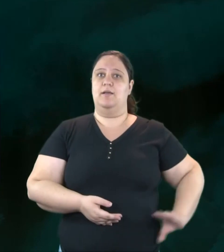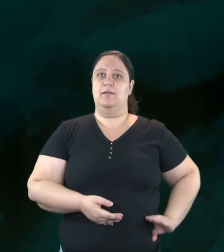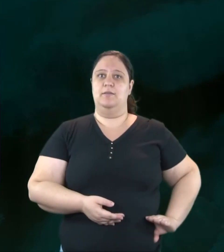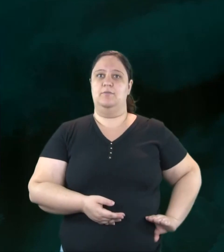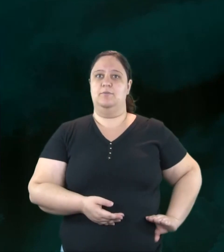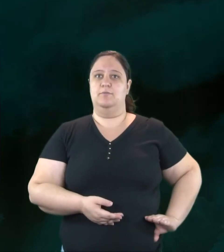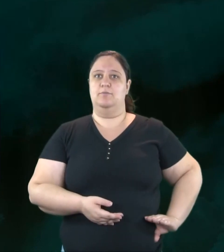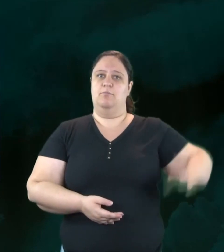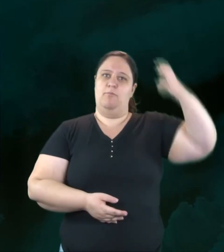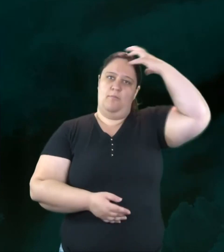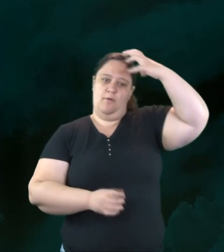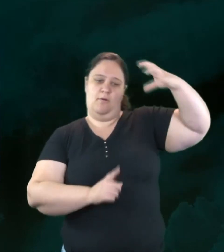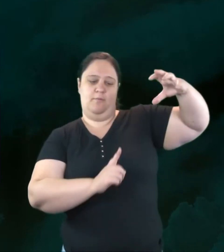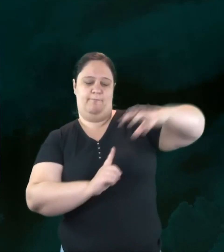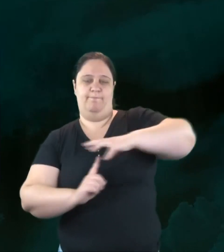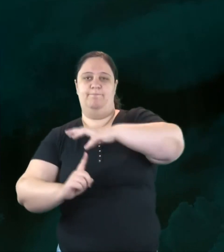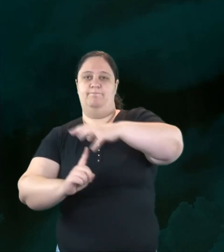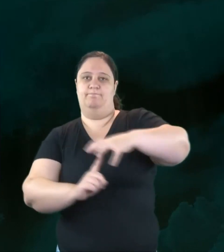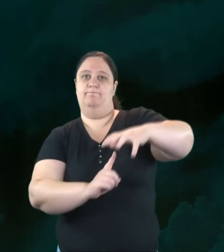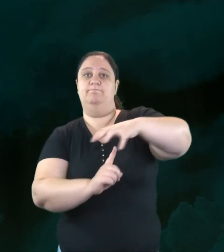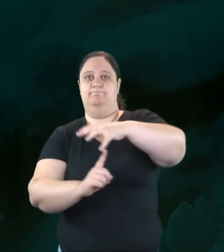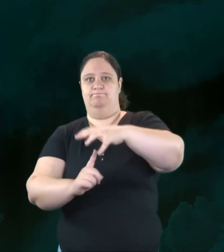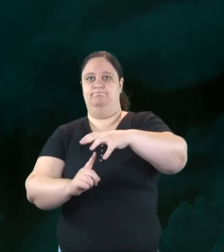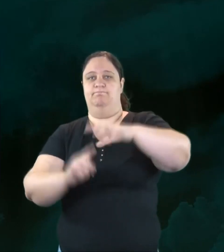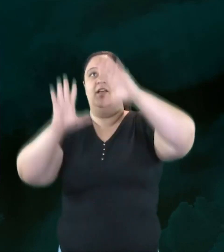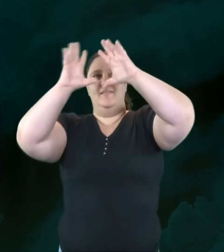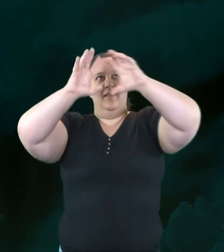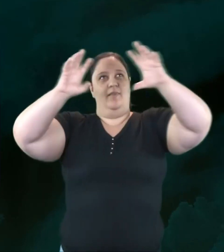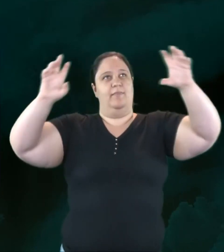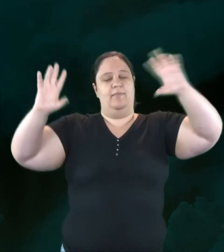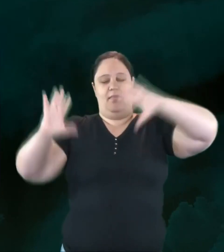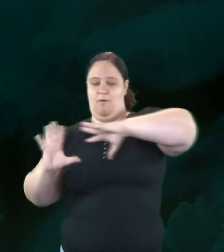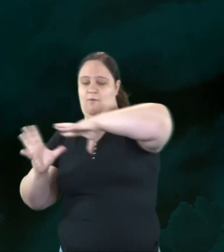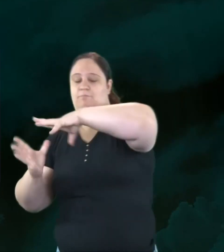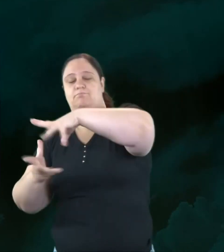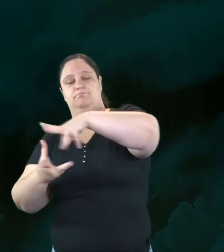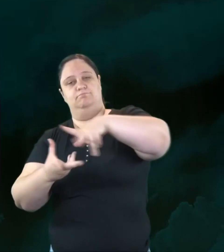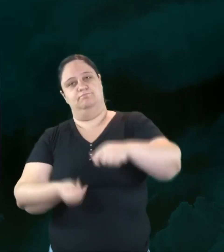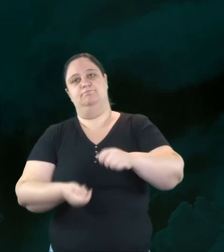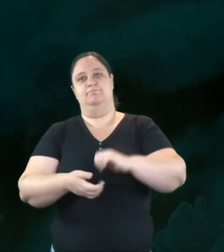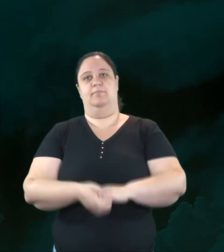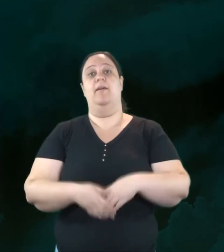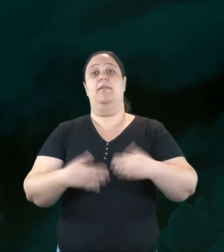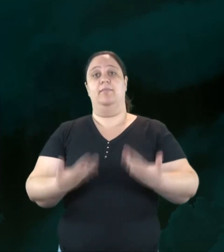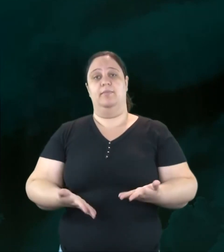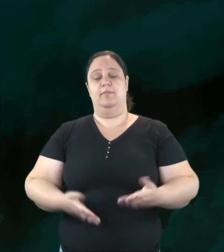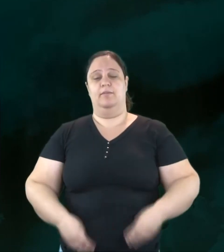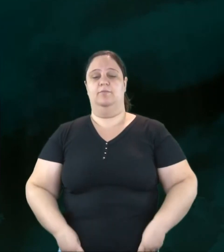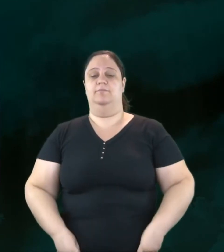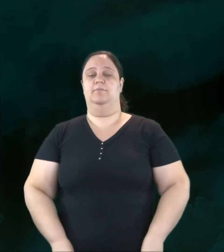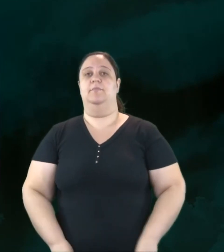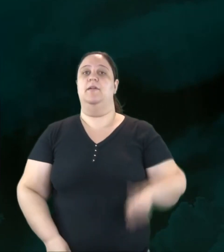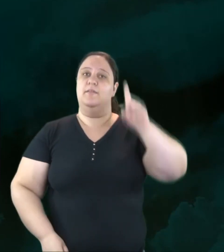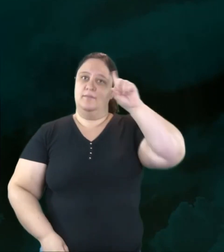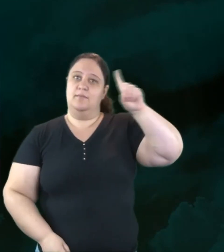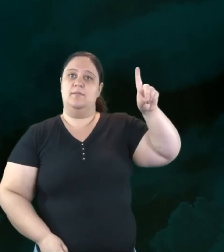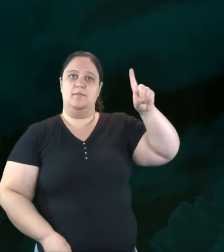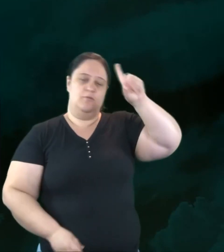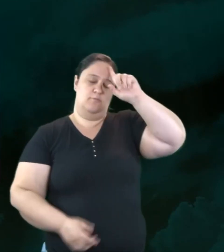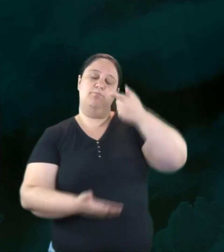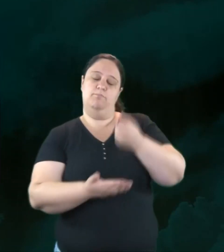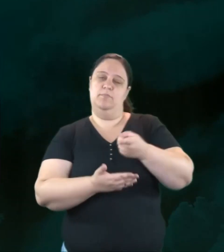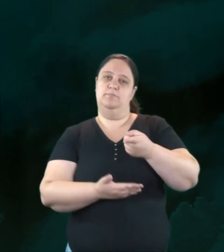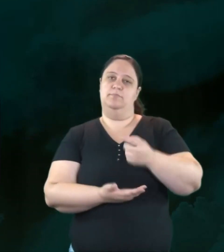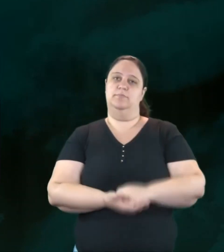sobre todas as coisas, tanto as do céu como as da terra. Assim Deus determinou, essa é